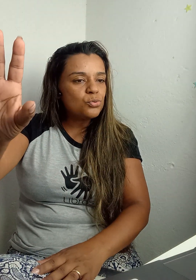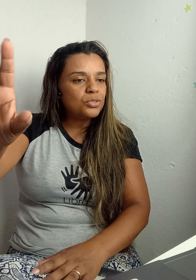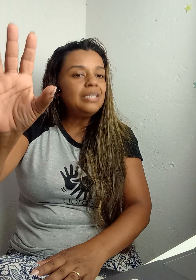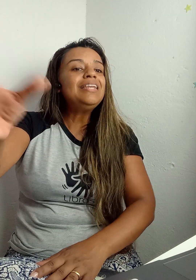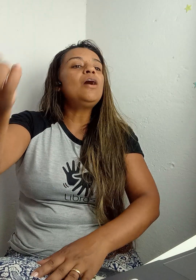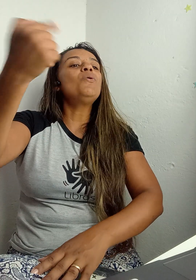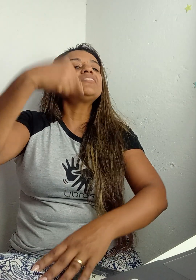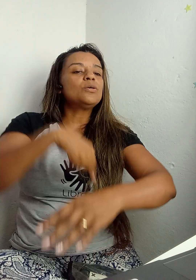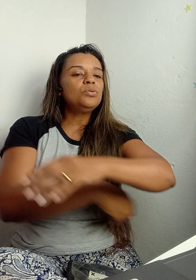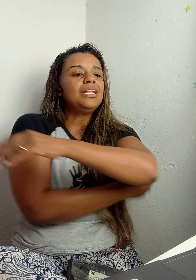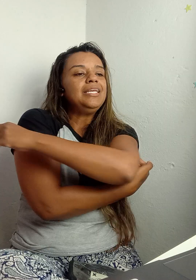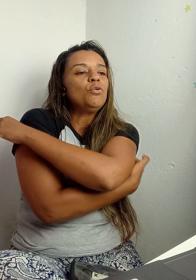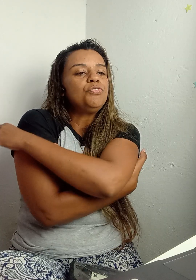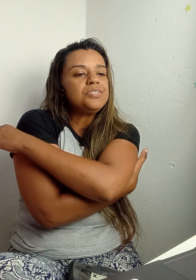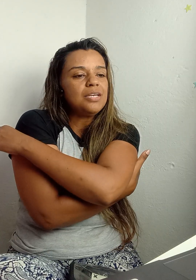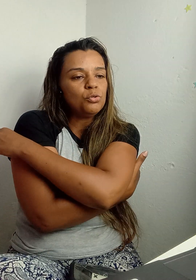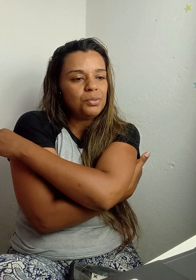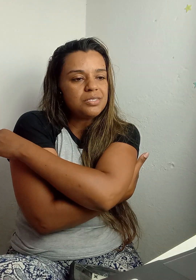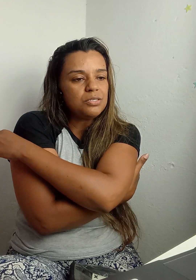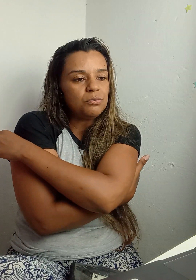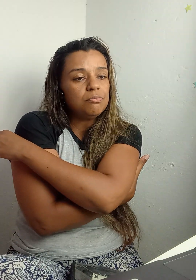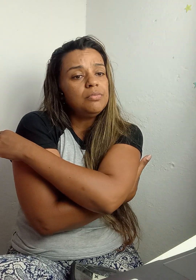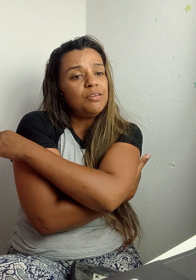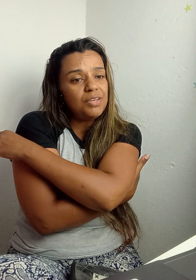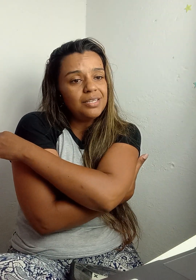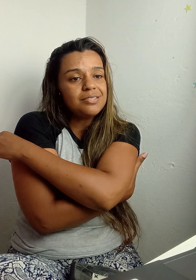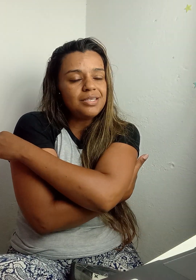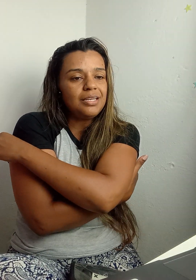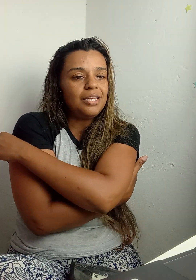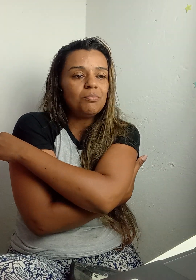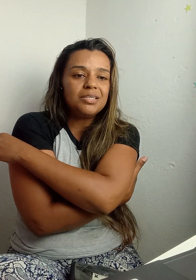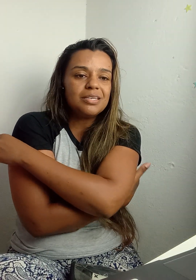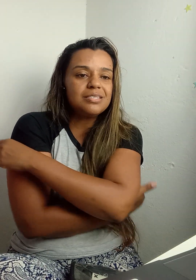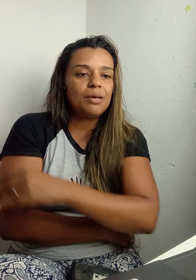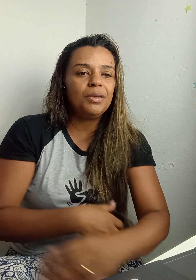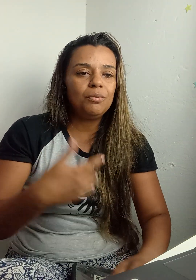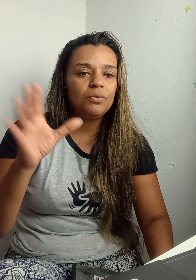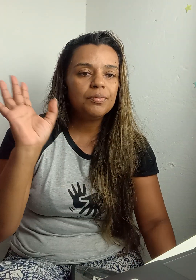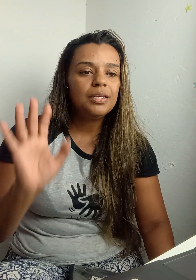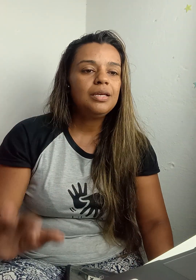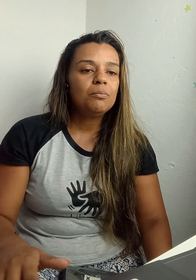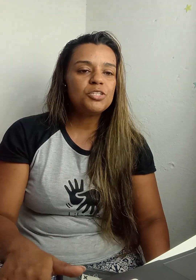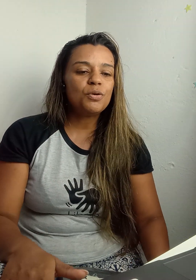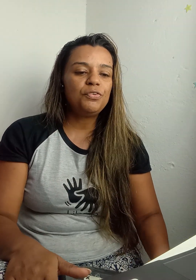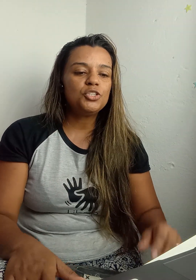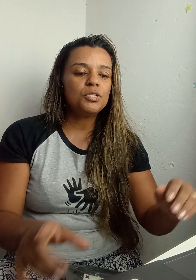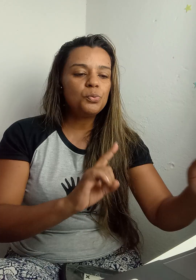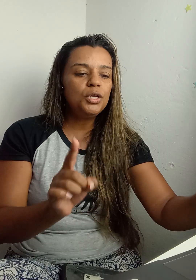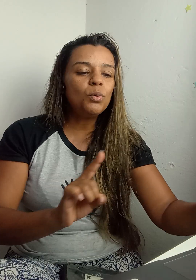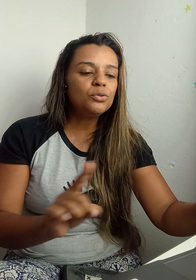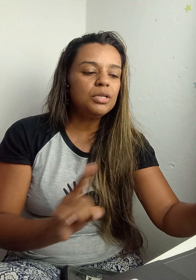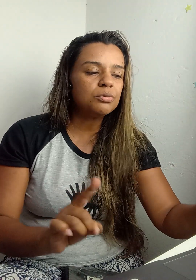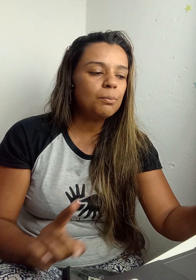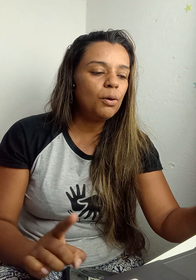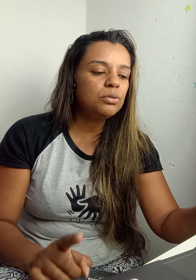surda, não a segunda língua oficial do Brasil. Deveria ser, né? Mas quem sabe aí mais pra frente. Mas por enquanto não, tá bom? Então ela